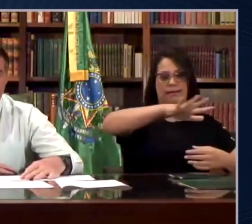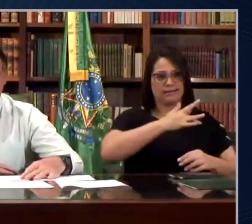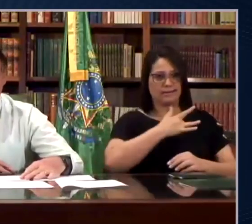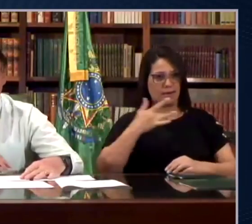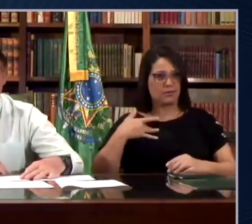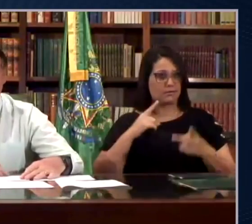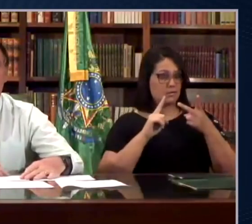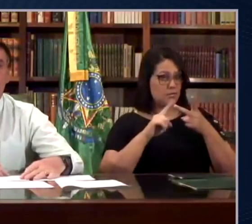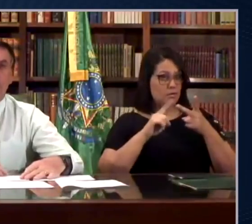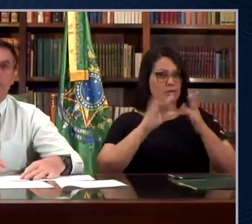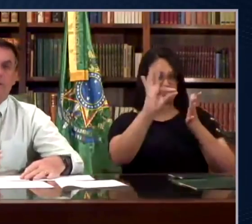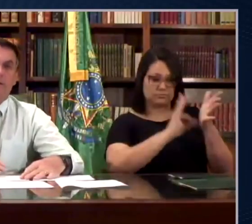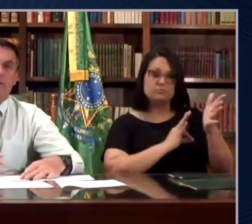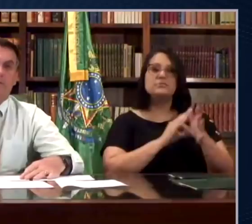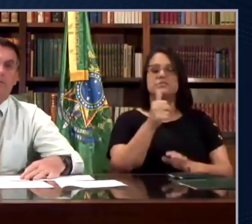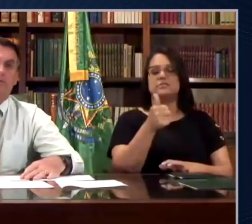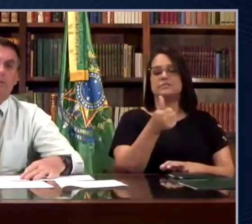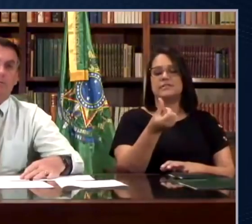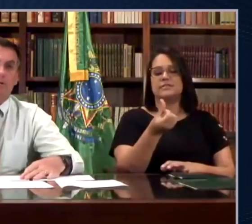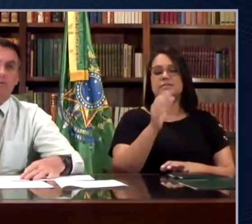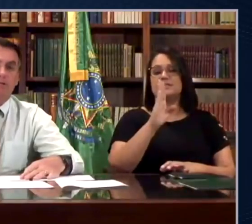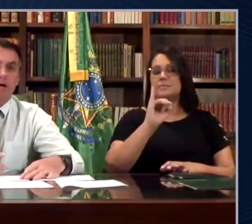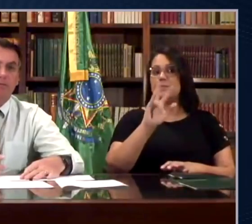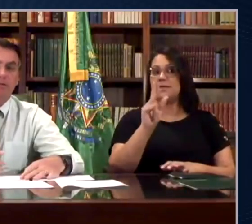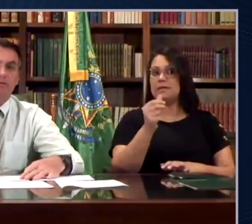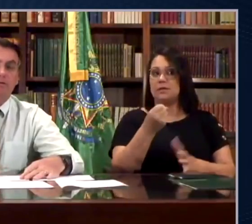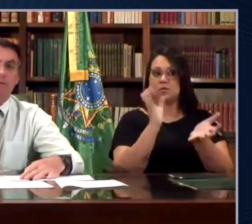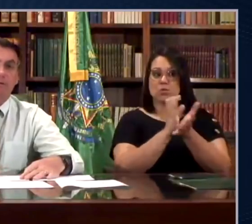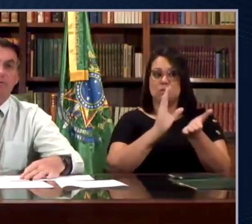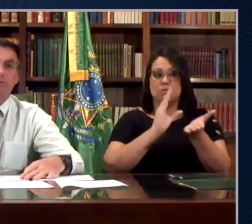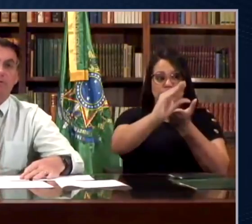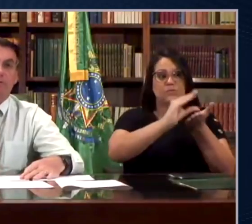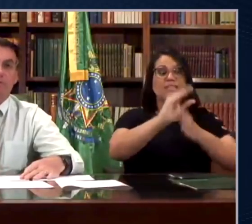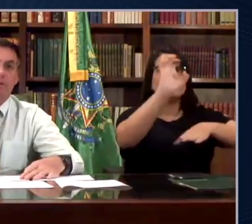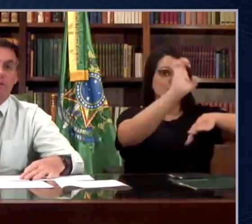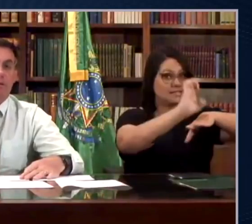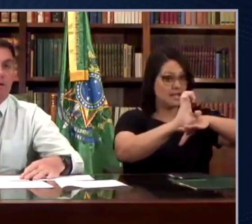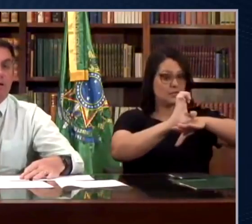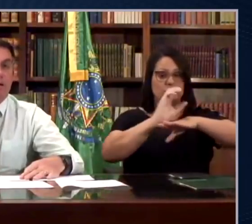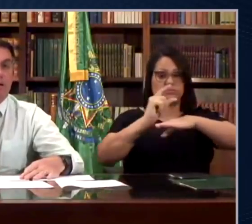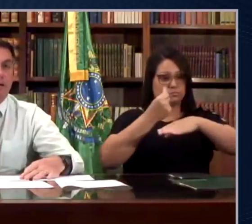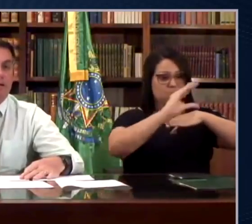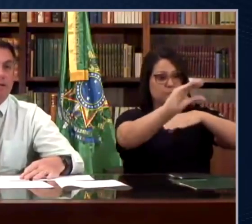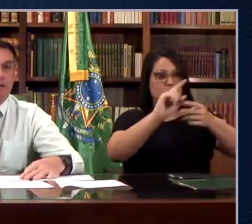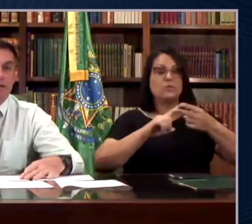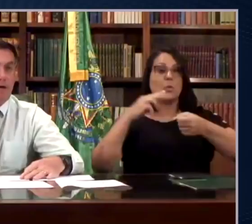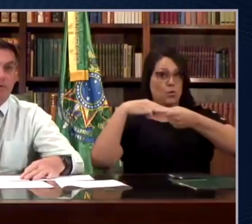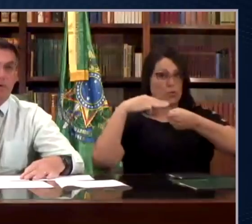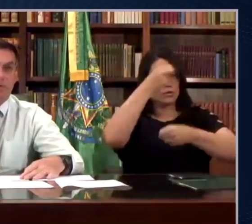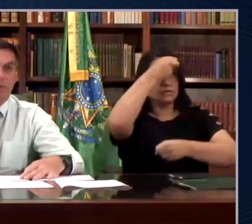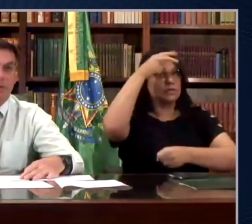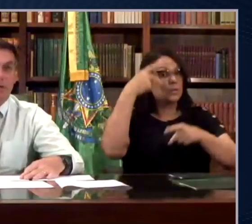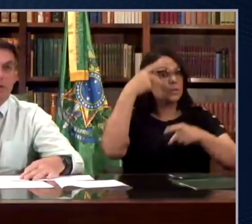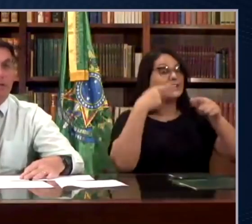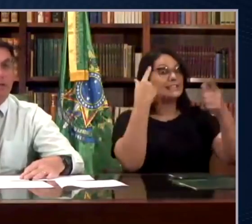outra, 16 bilhões, que vai para o Fundo de Participação de Estado e Fundo de Participação de Municípios. A receita deles